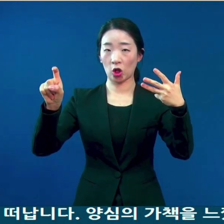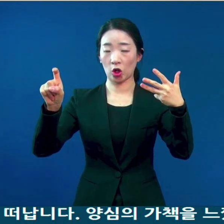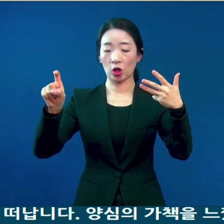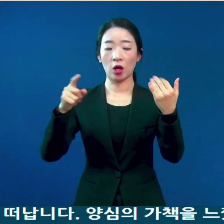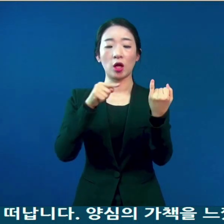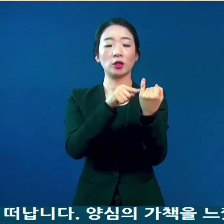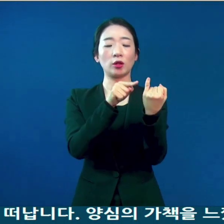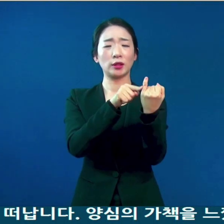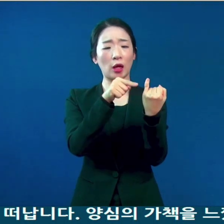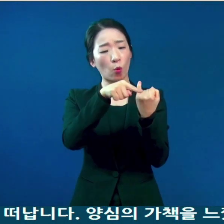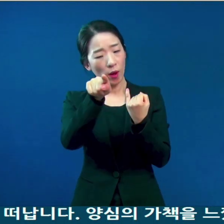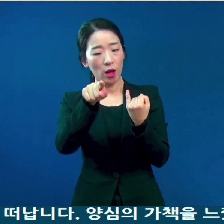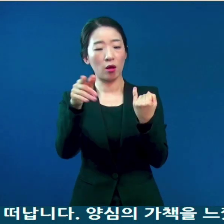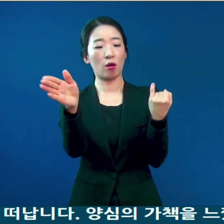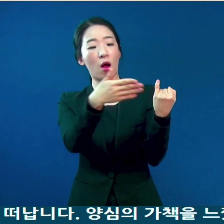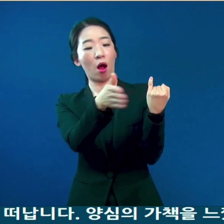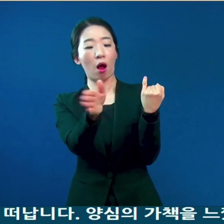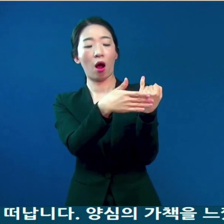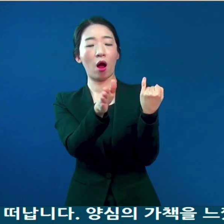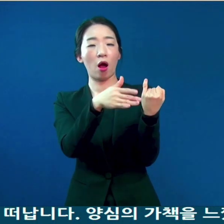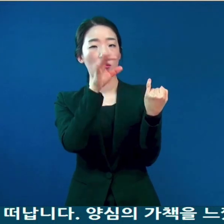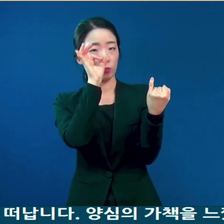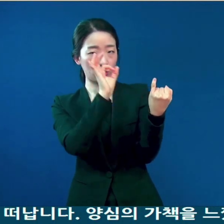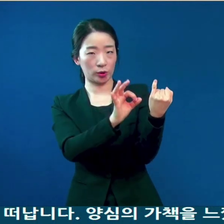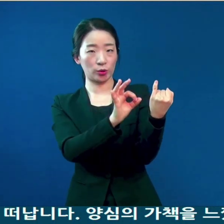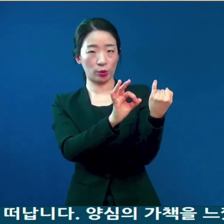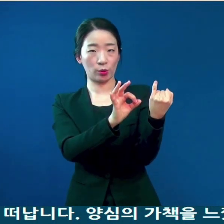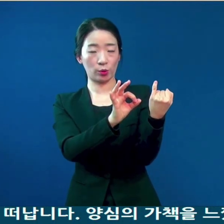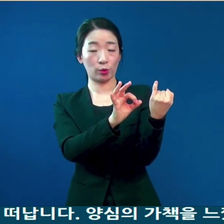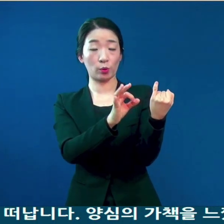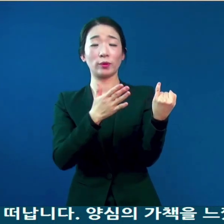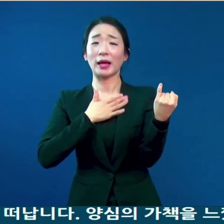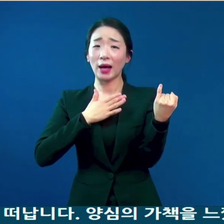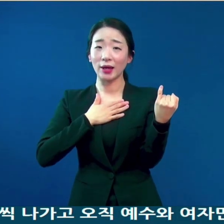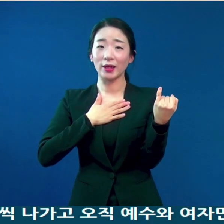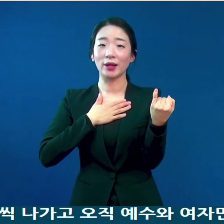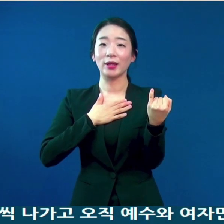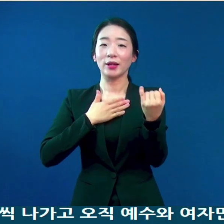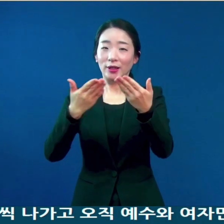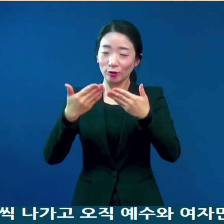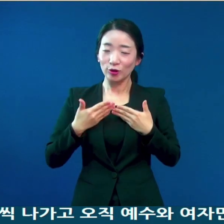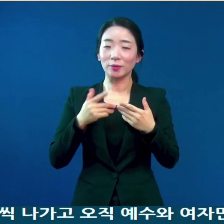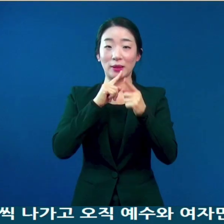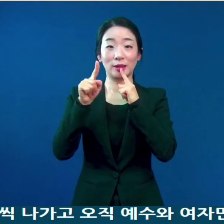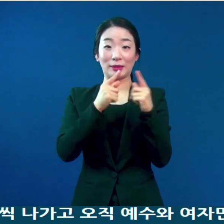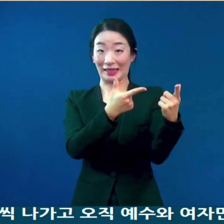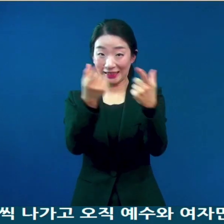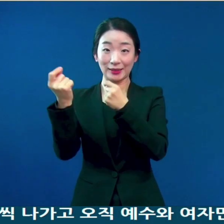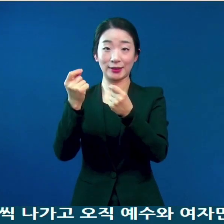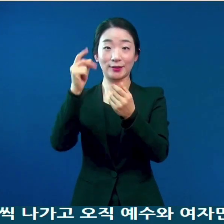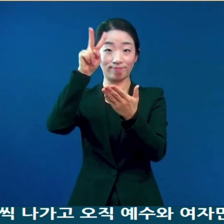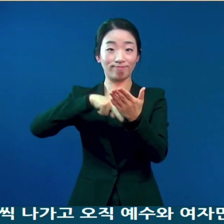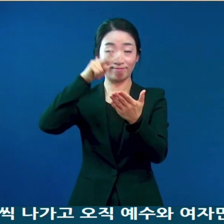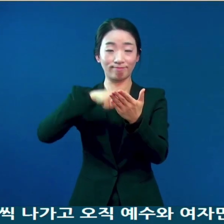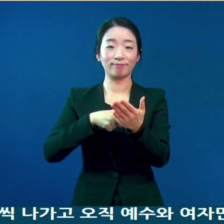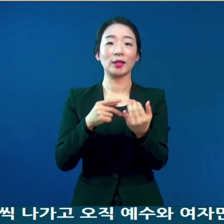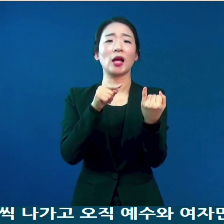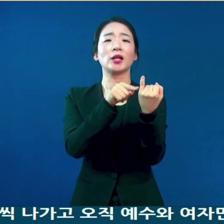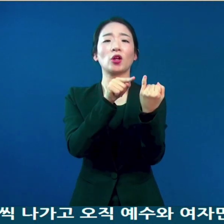아무도 없는 것을 보시고 이르시되, 자, 나에게 주신 말씀으로 같이 읽도록 합니다. 여자여,